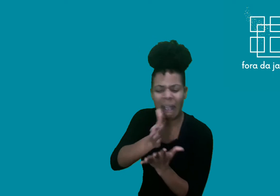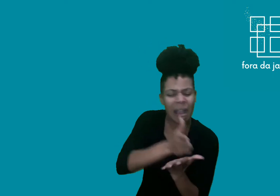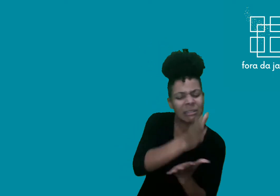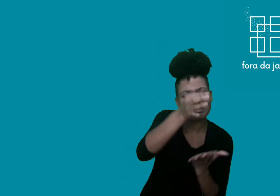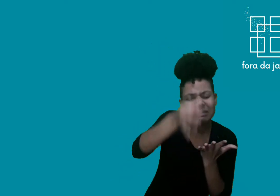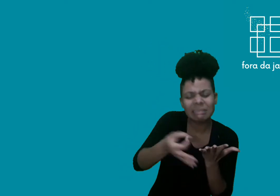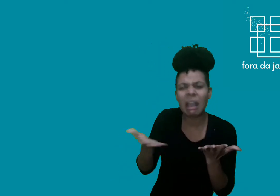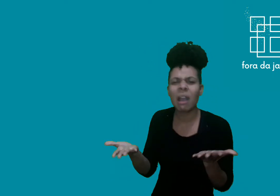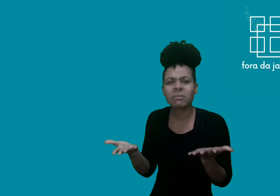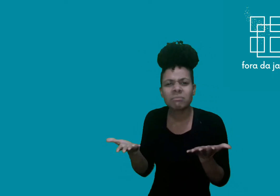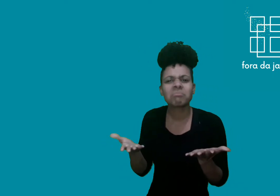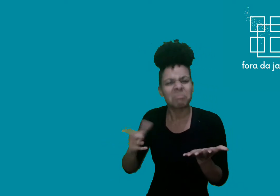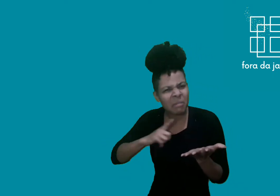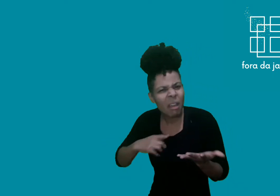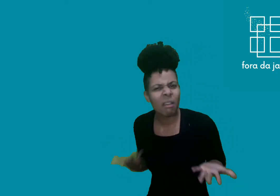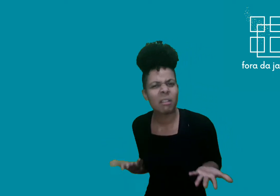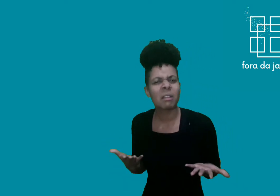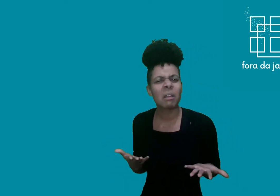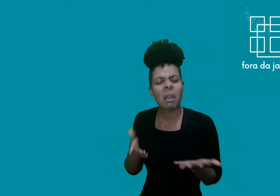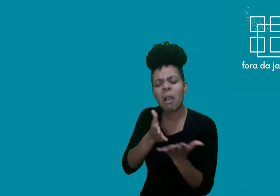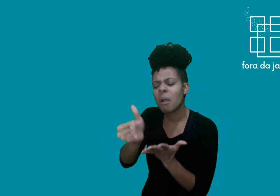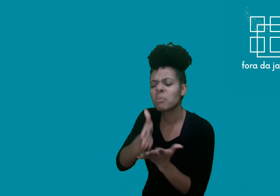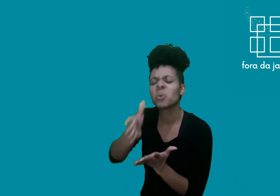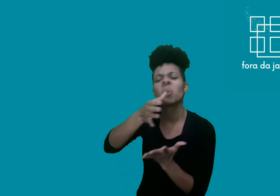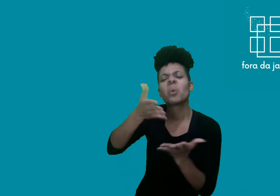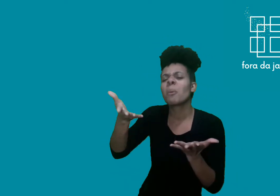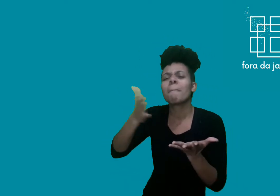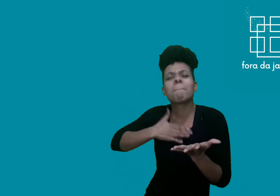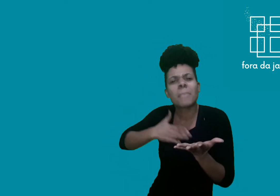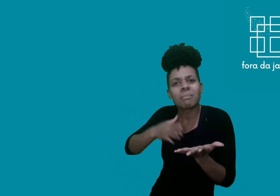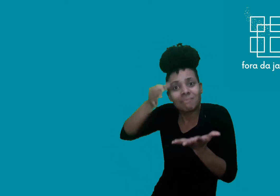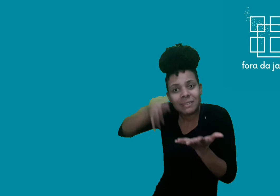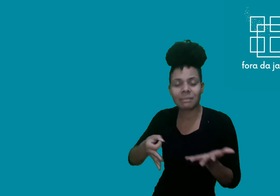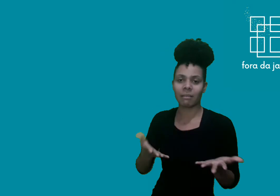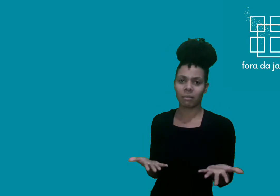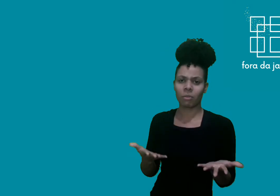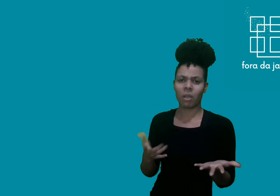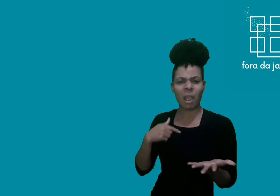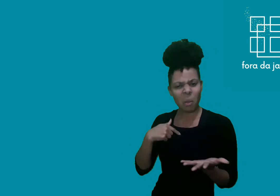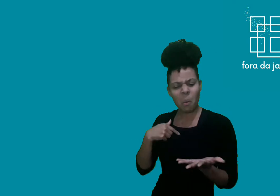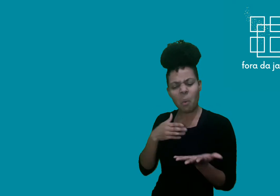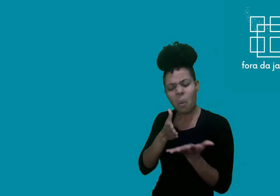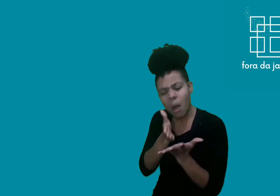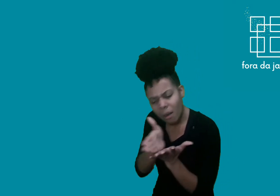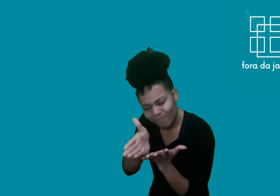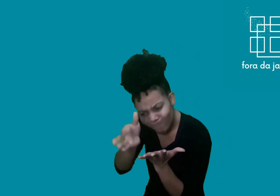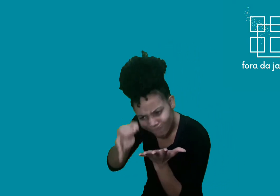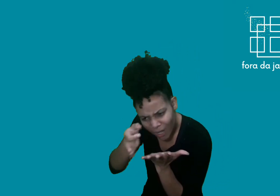coisas. A gente parar para pensar, poxa, e aí? Né? Eu cheguei até aqui e por que eu tô aqui? E para onde que eu vou agora,